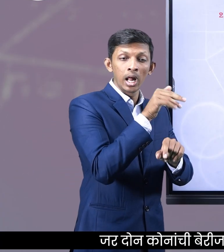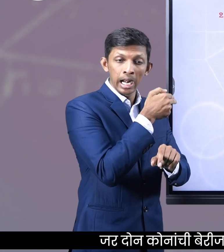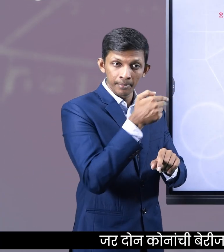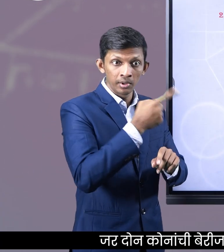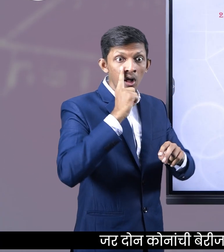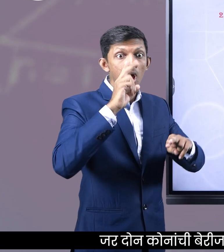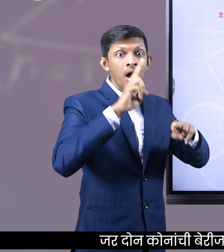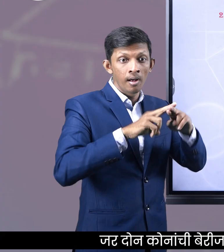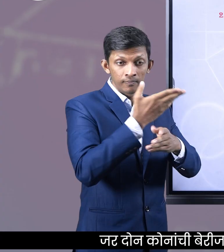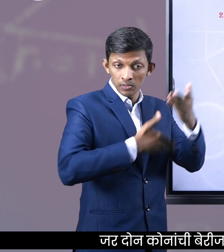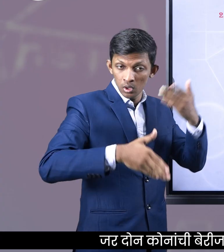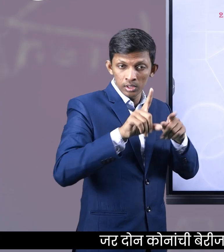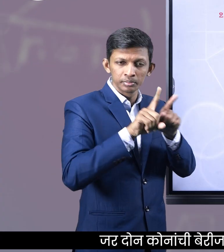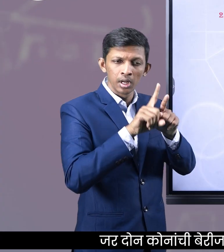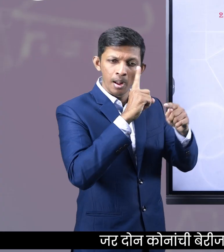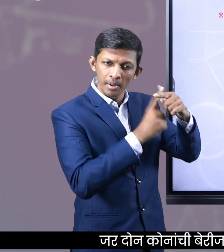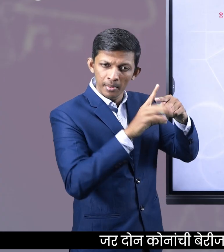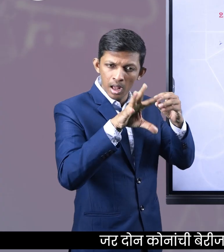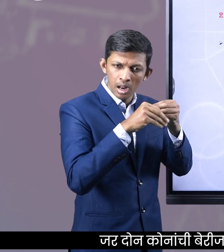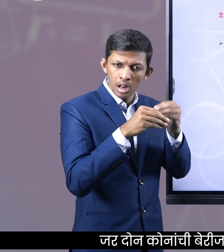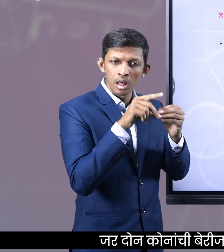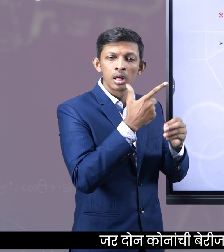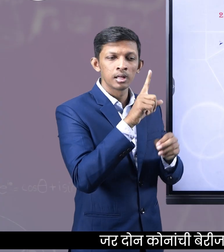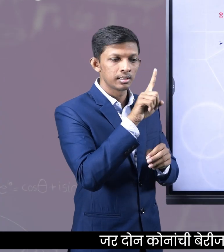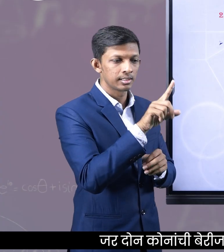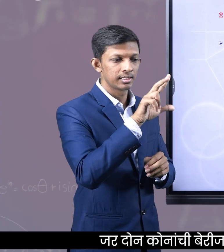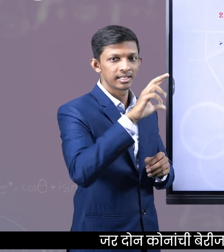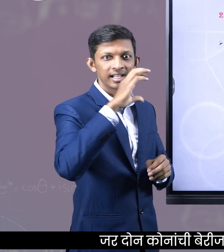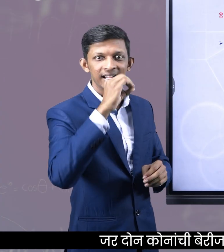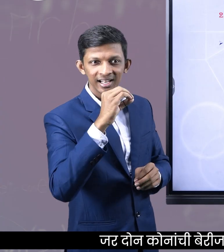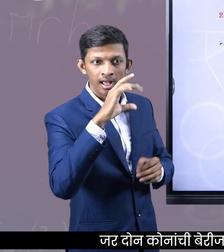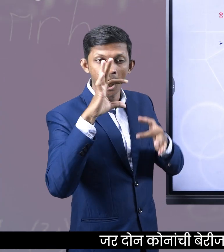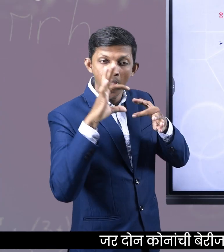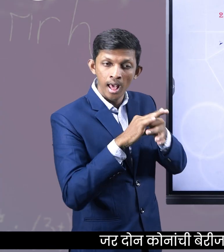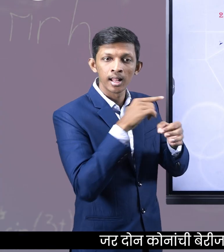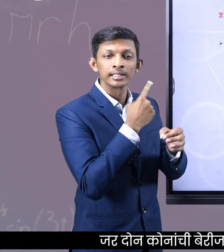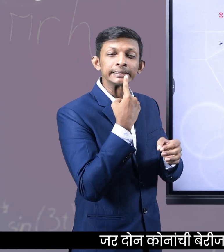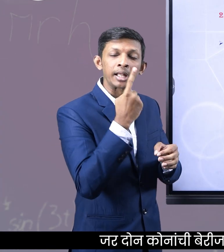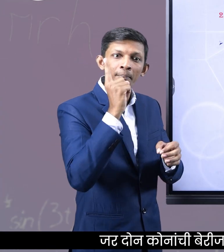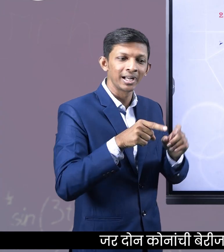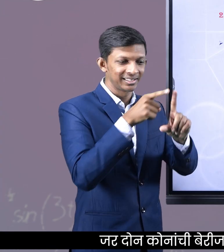जर दोन कोनांची बेरीज 180 डिग्री असेल तर त्यांना पूरक कोन असं म्हणतात.